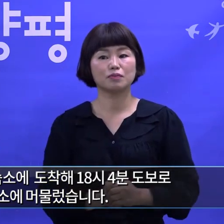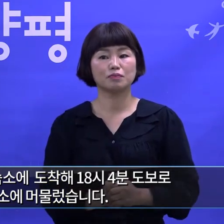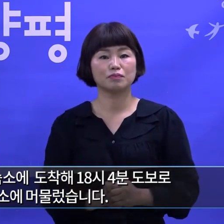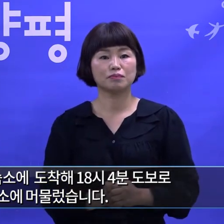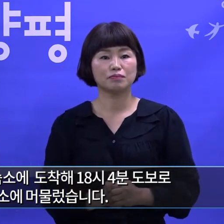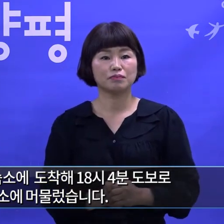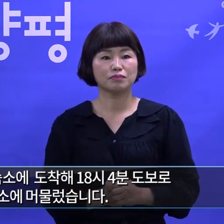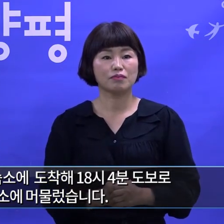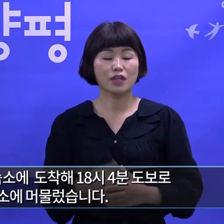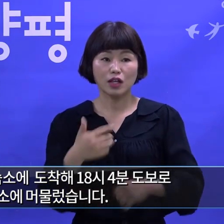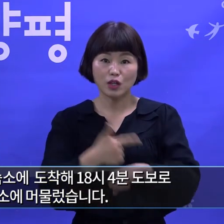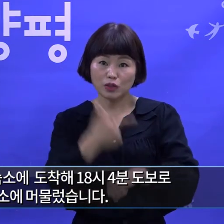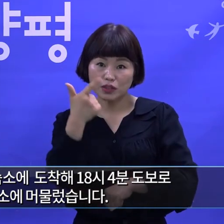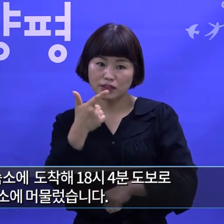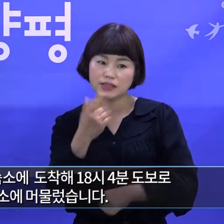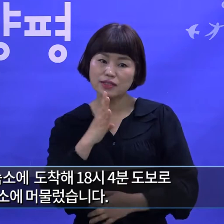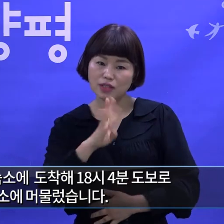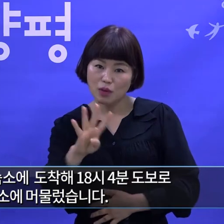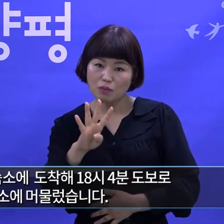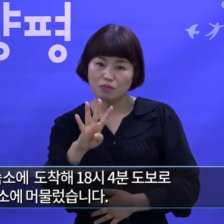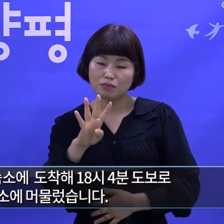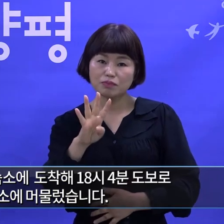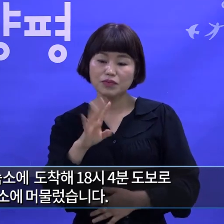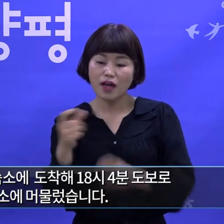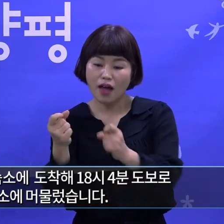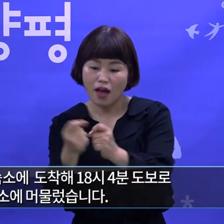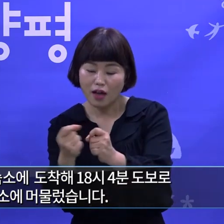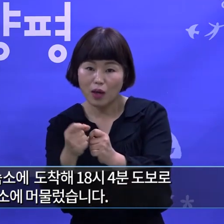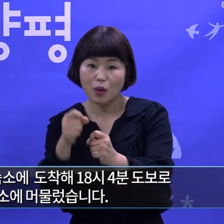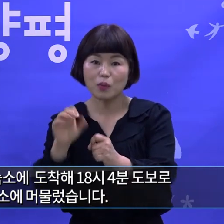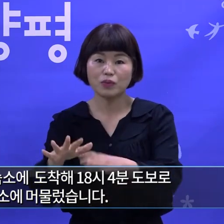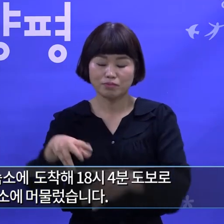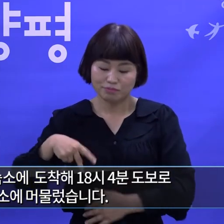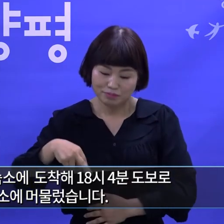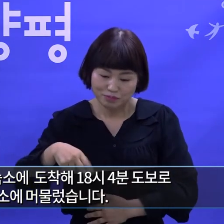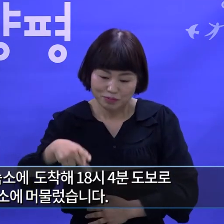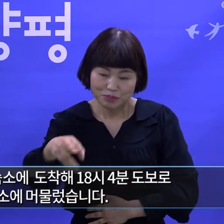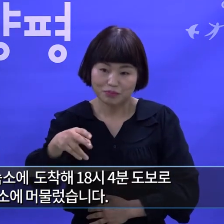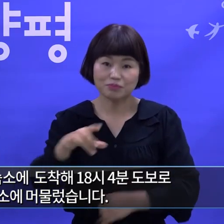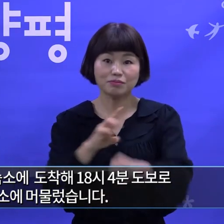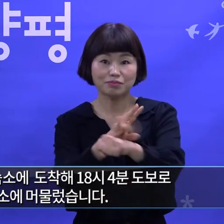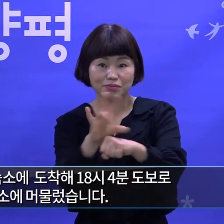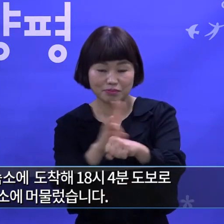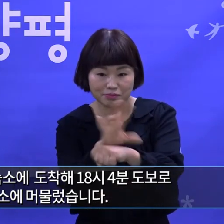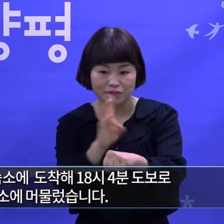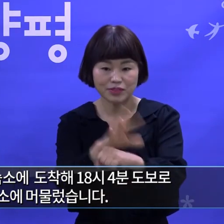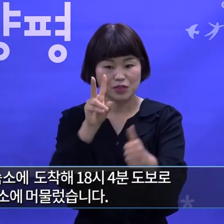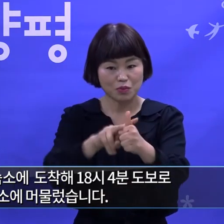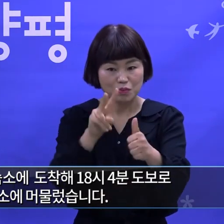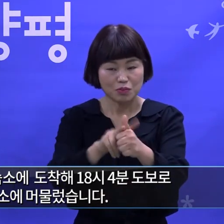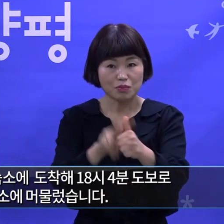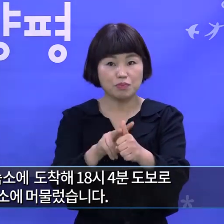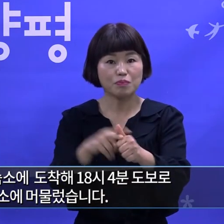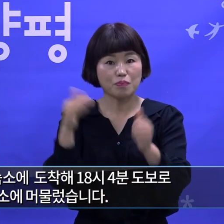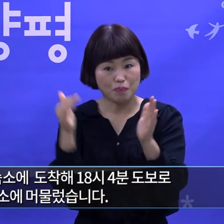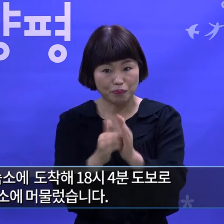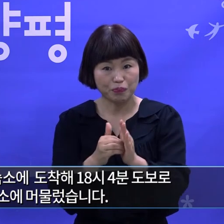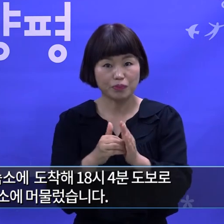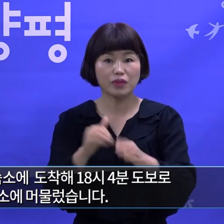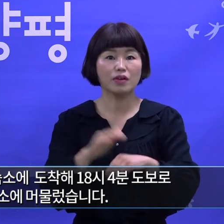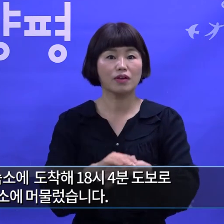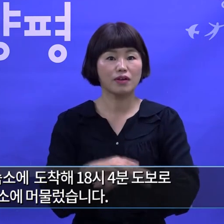18시 4분 도보로 인근 편의점을 방문 후 18시 14분 개군면